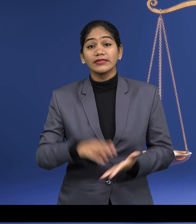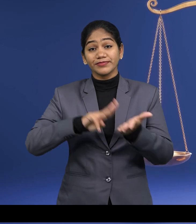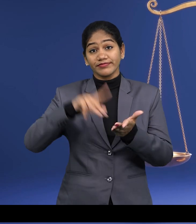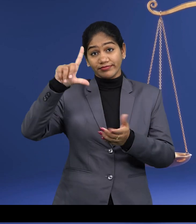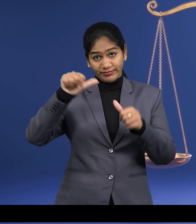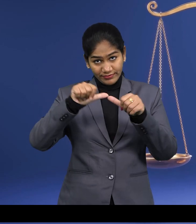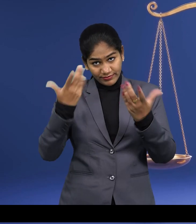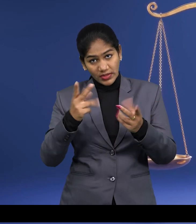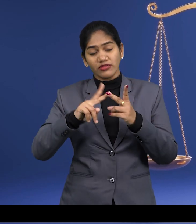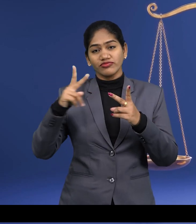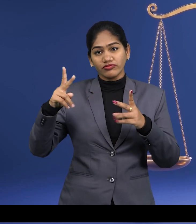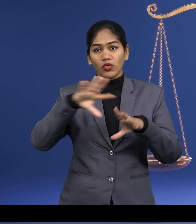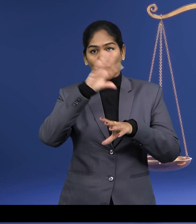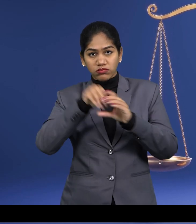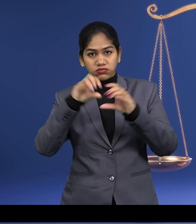శాసన అధికారాలు.